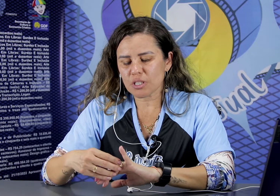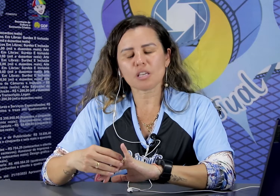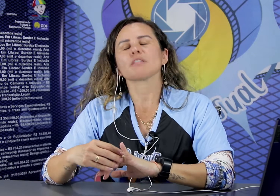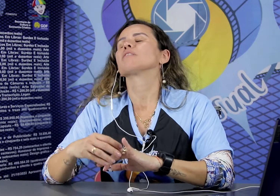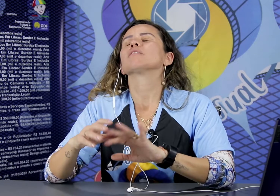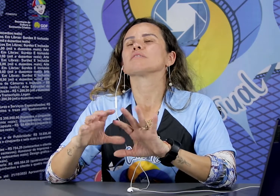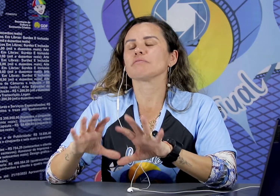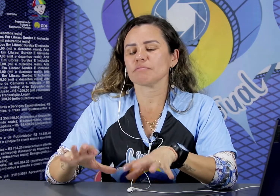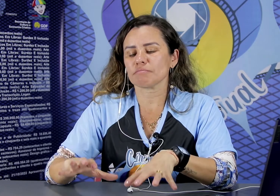que